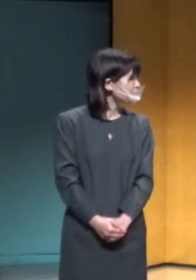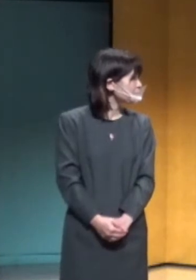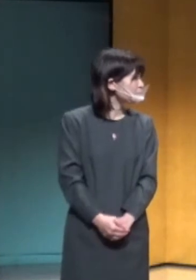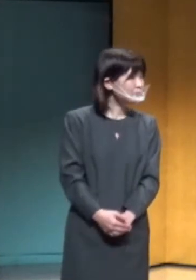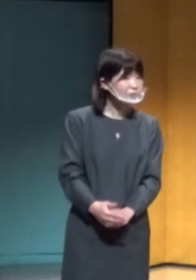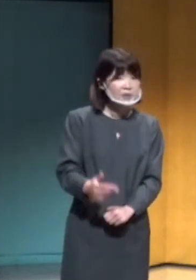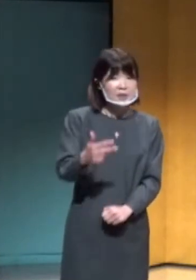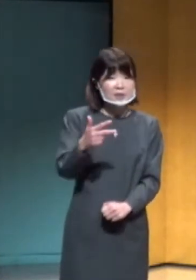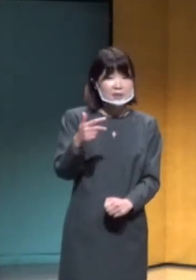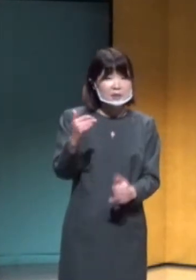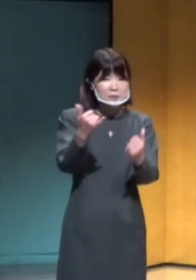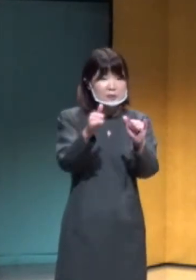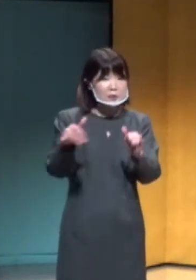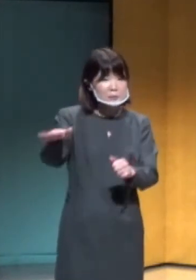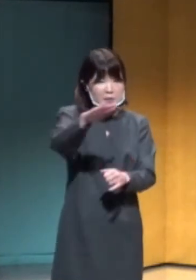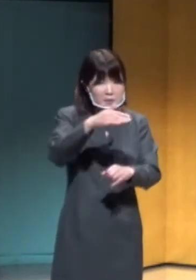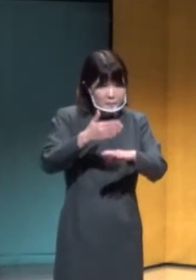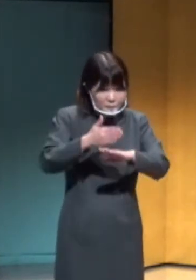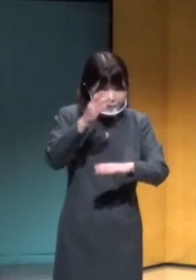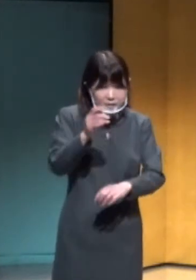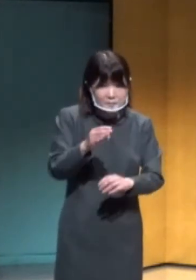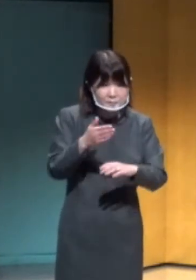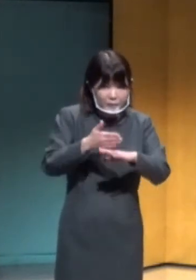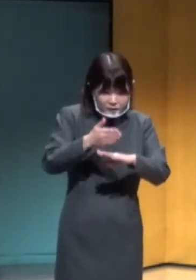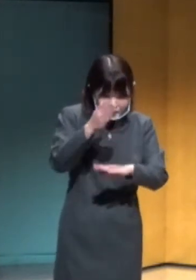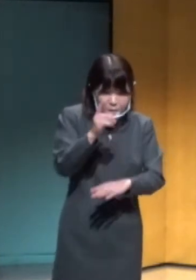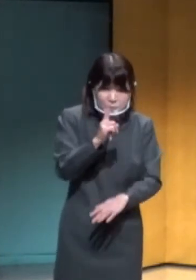でございます。ありがとうございます。